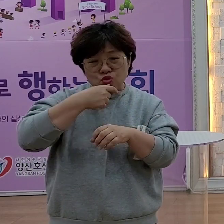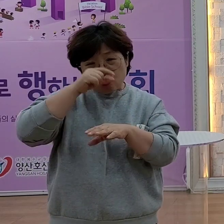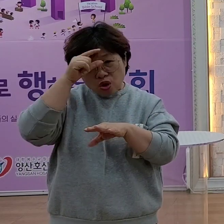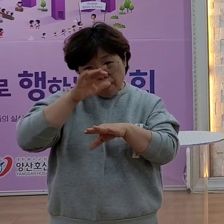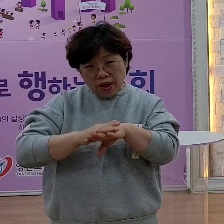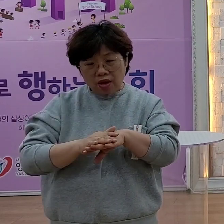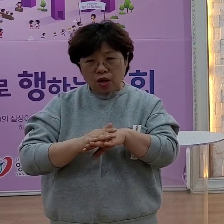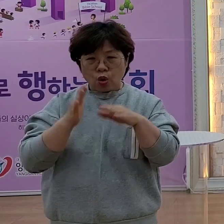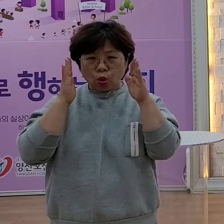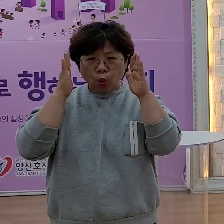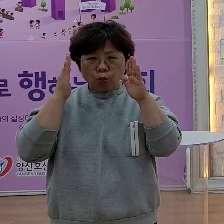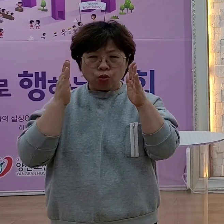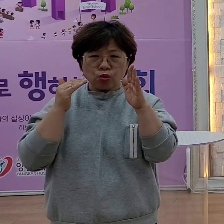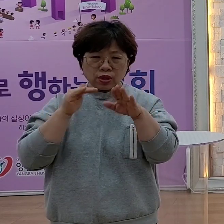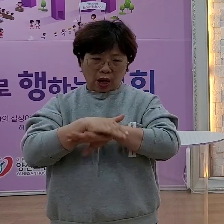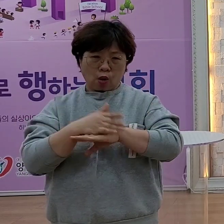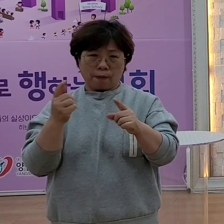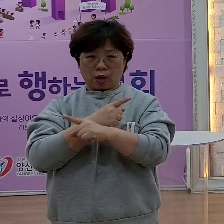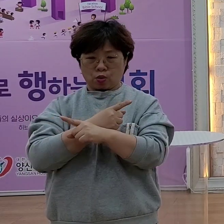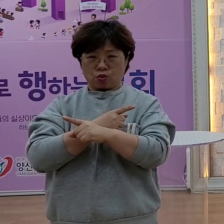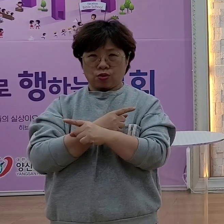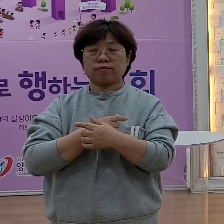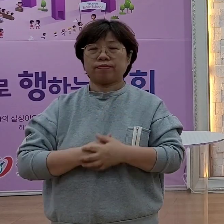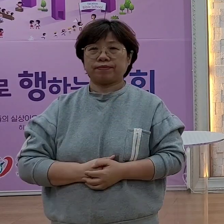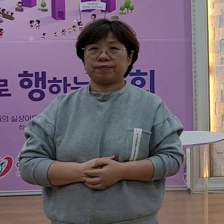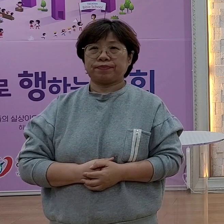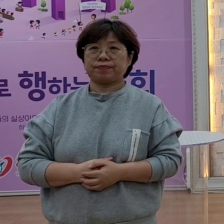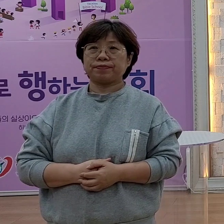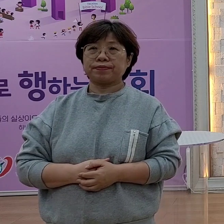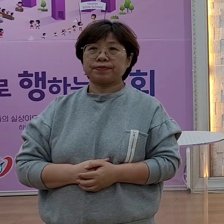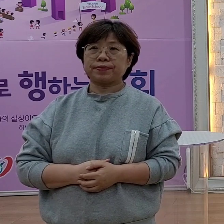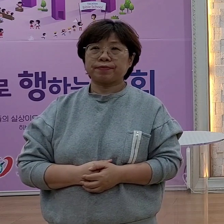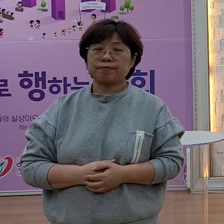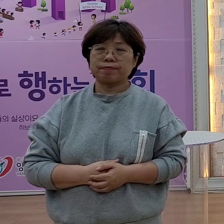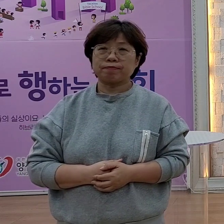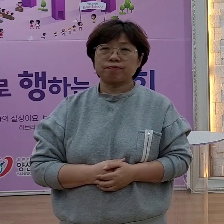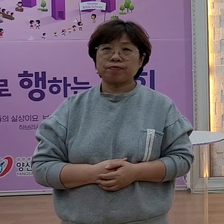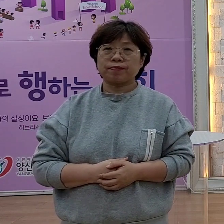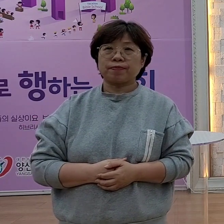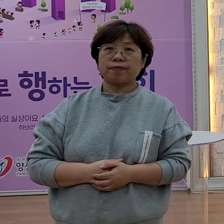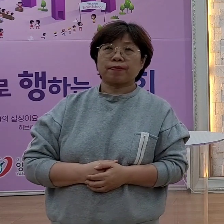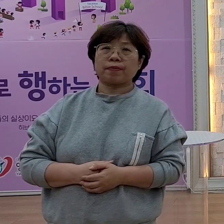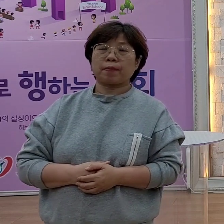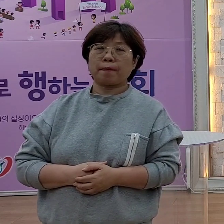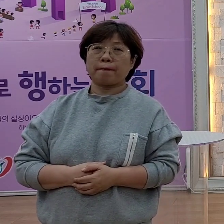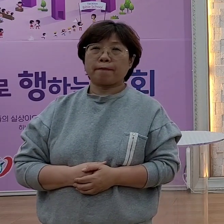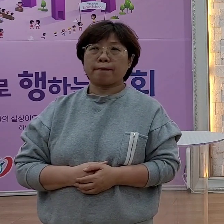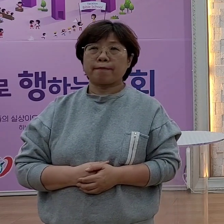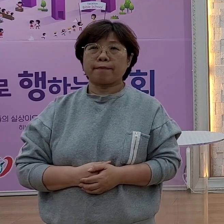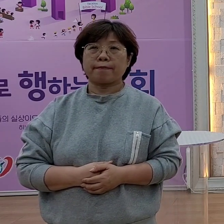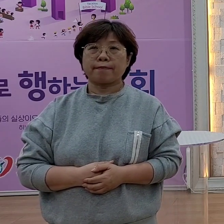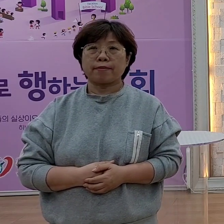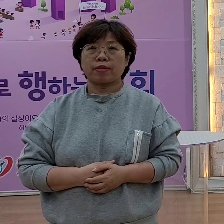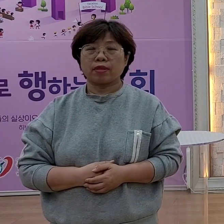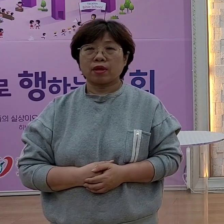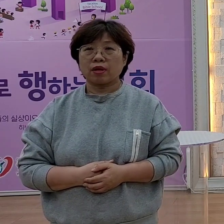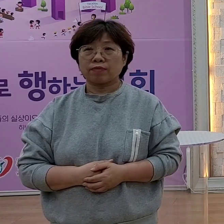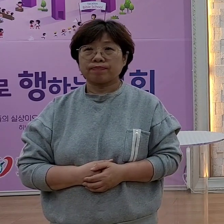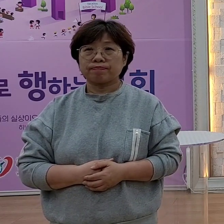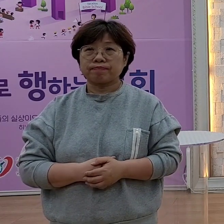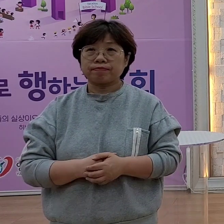자, 오늘 이제 그 7장의 첫 1절에서 4절을 우리 나누었잖아요. 이 이야기가 한마디로 말하면